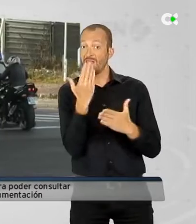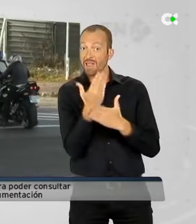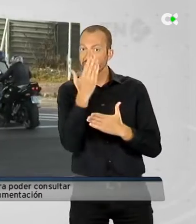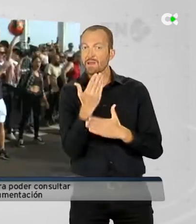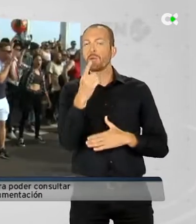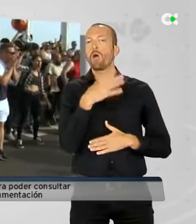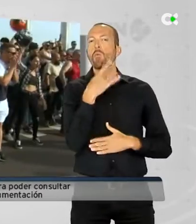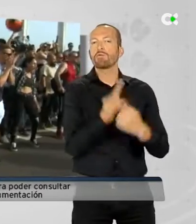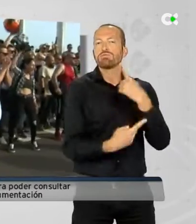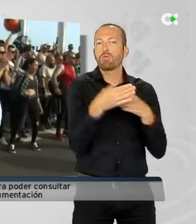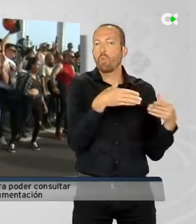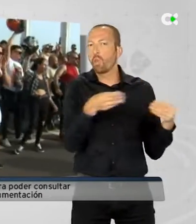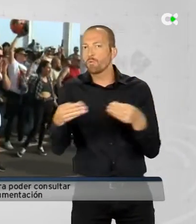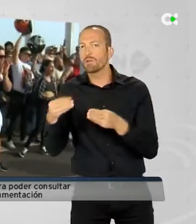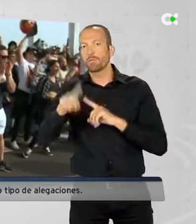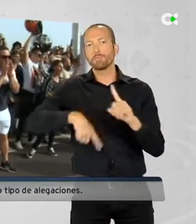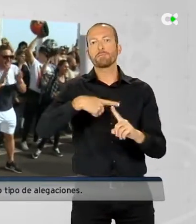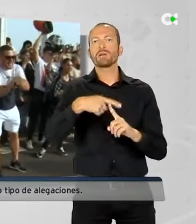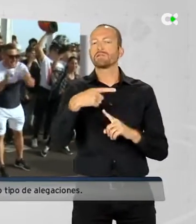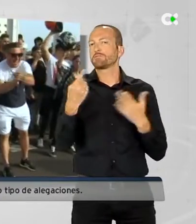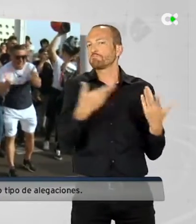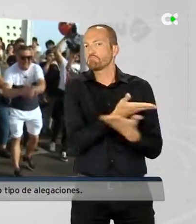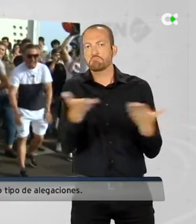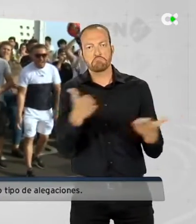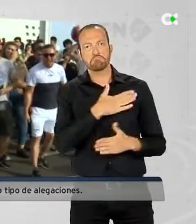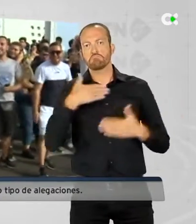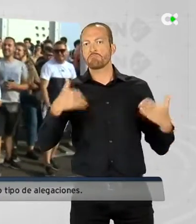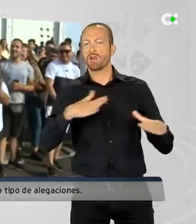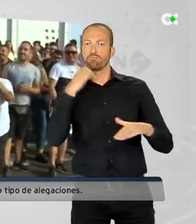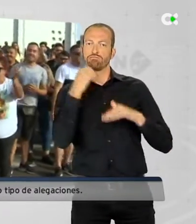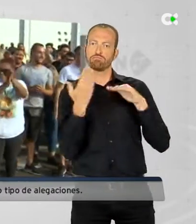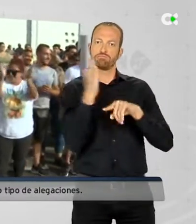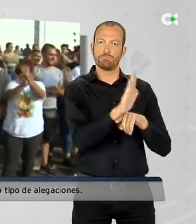poder consultar la documentación y presentar todo tipo de alegaciones.